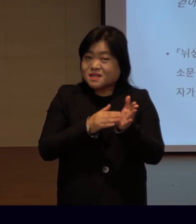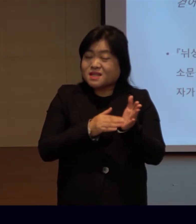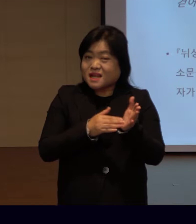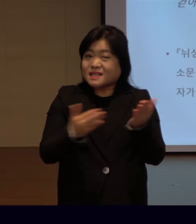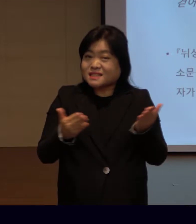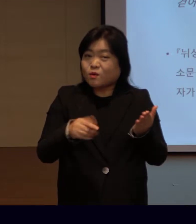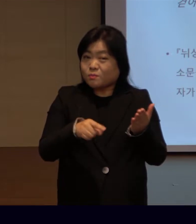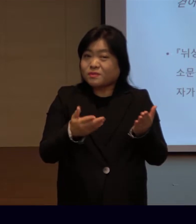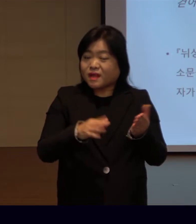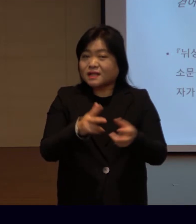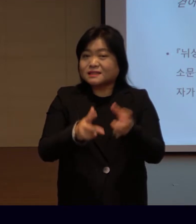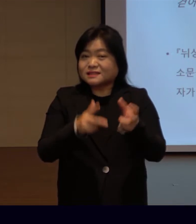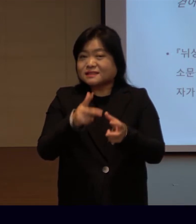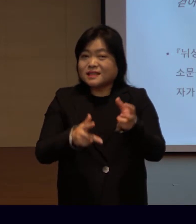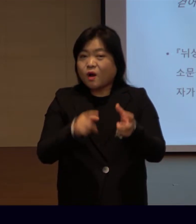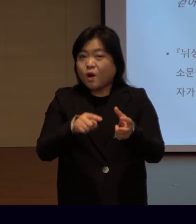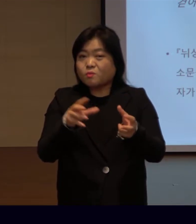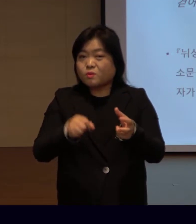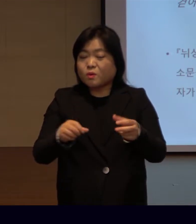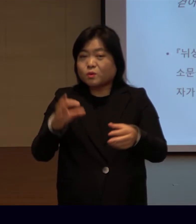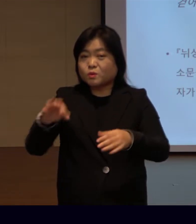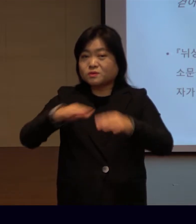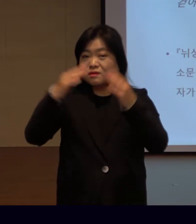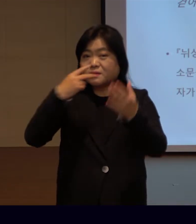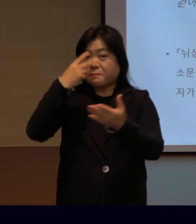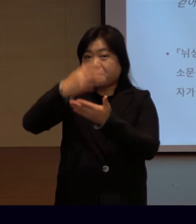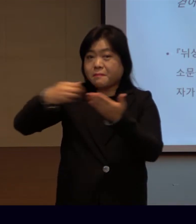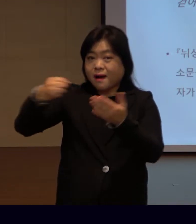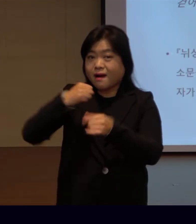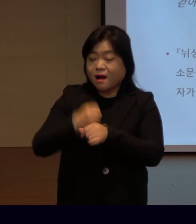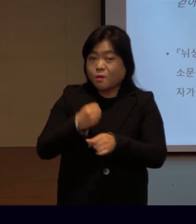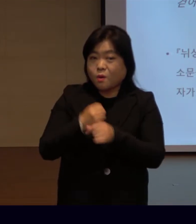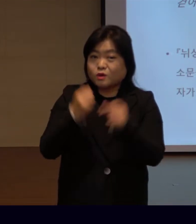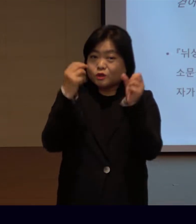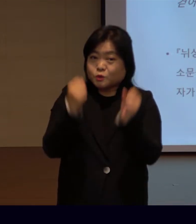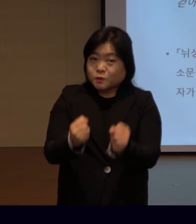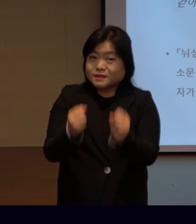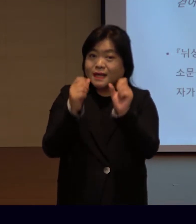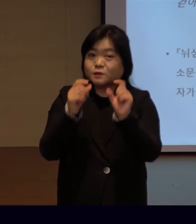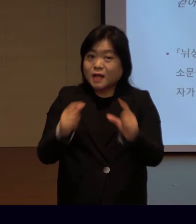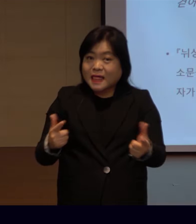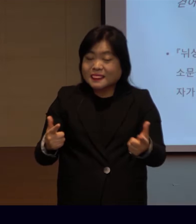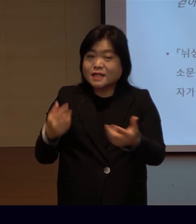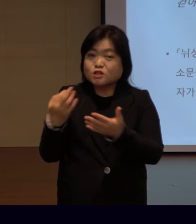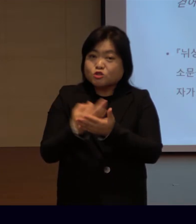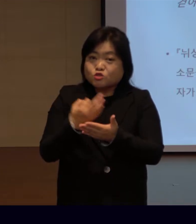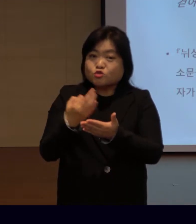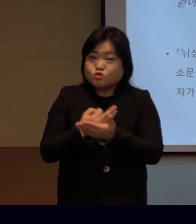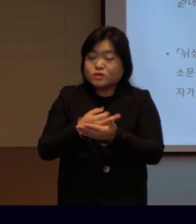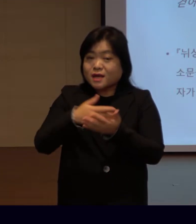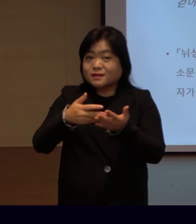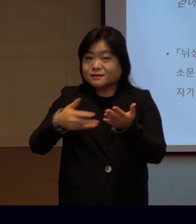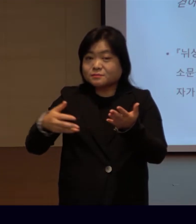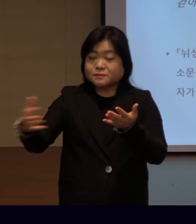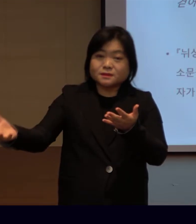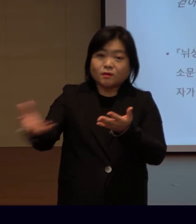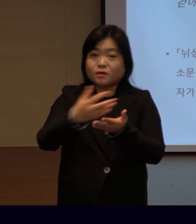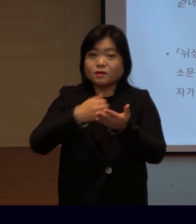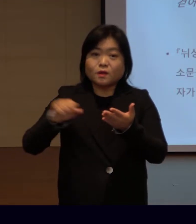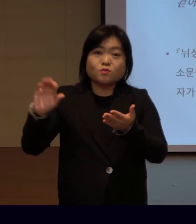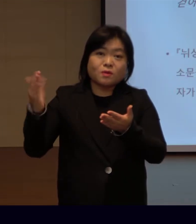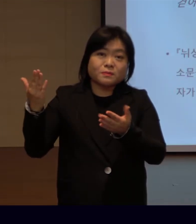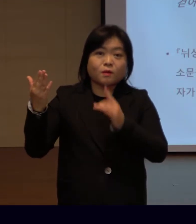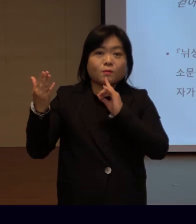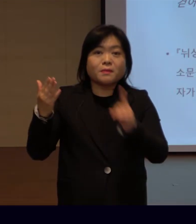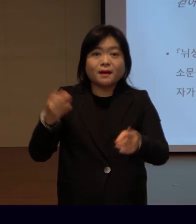그 사업으로 우리는 금액 전체를 파악하고 존재하지도 않는 수익의 크림을 걷어갑니다. 정말